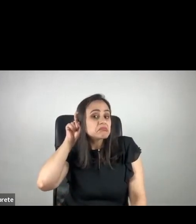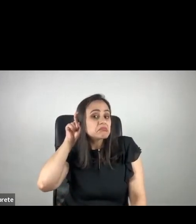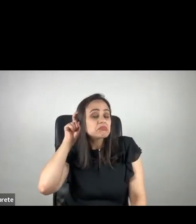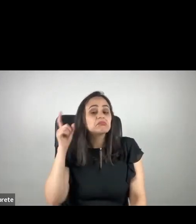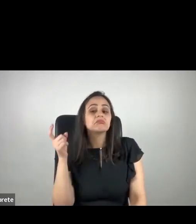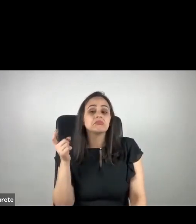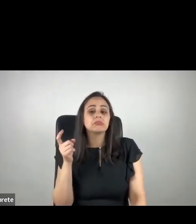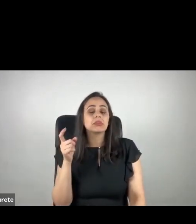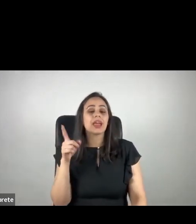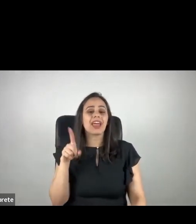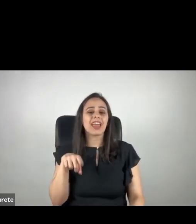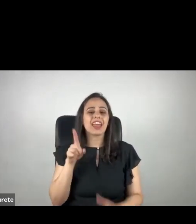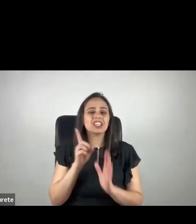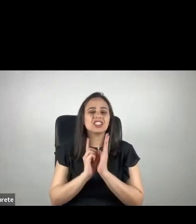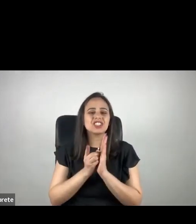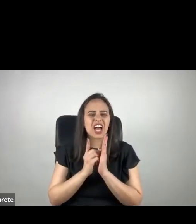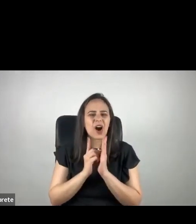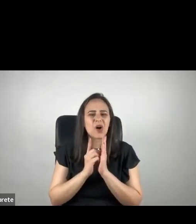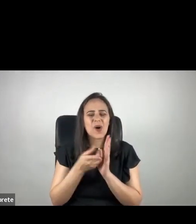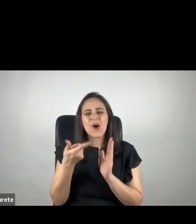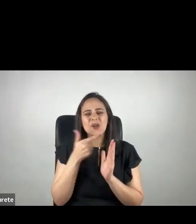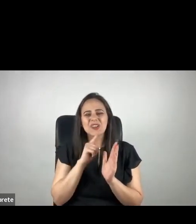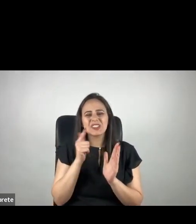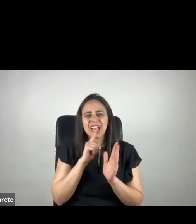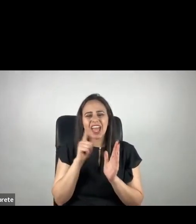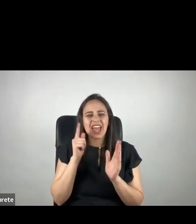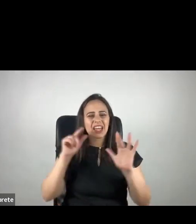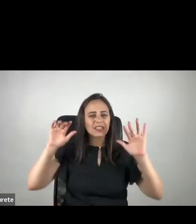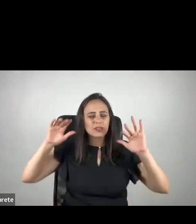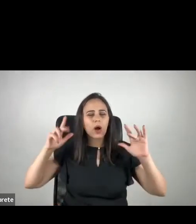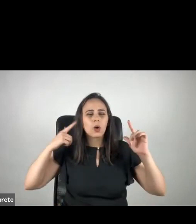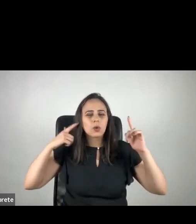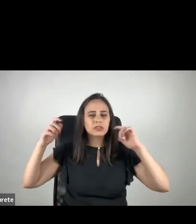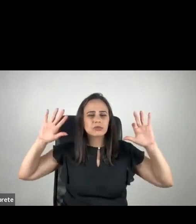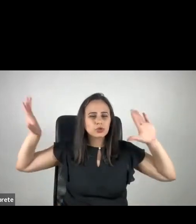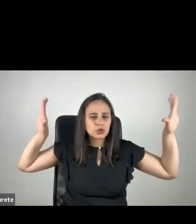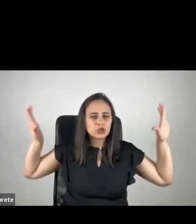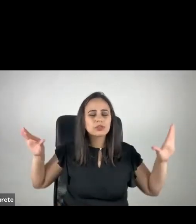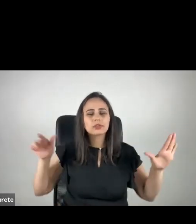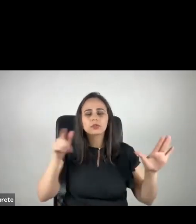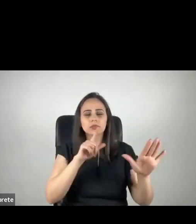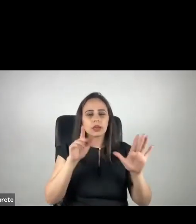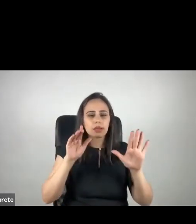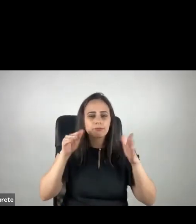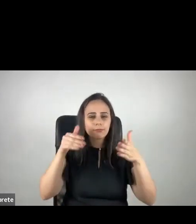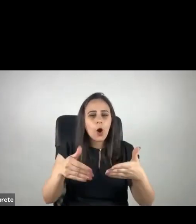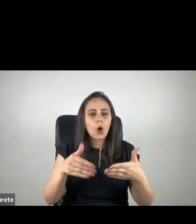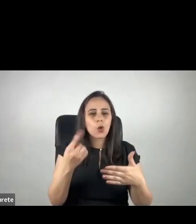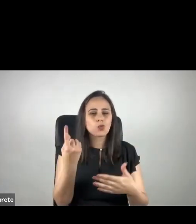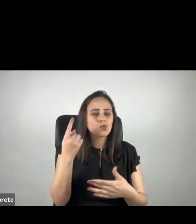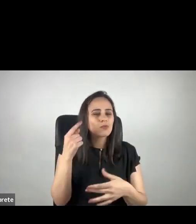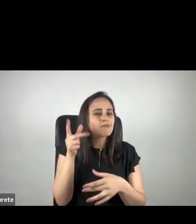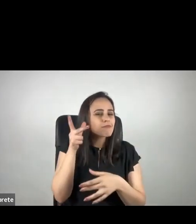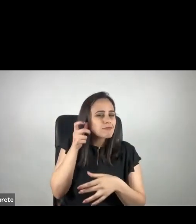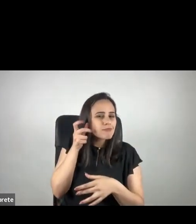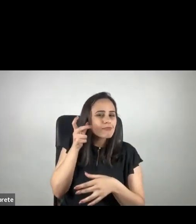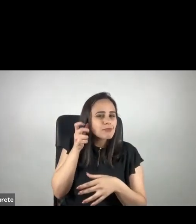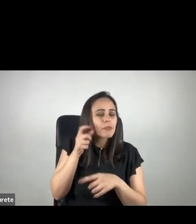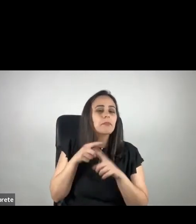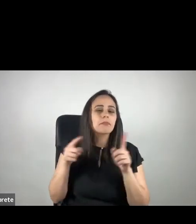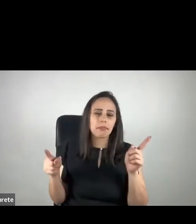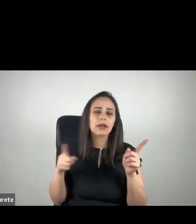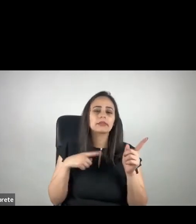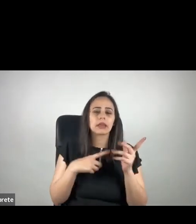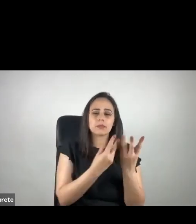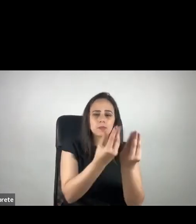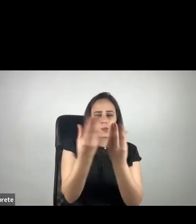é digital, ele consegue fazer filtragem de ruído de ambiente, mas muitos utilizam aparelho analógico.